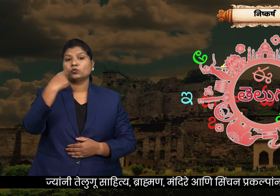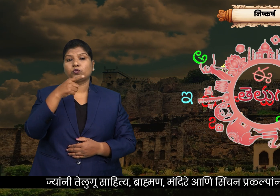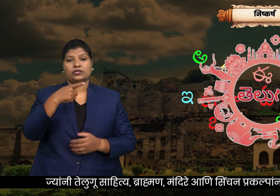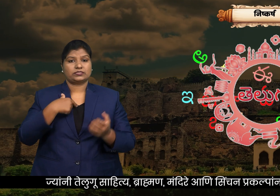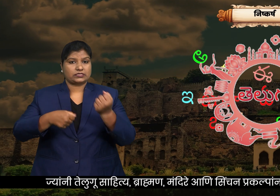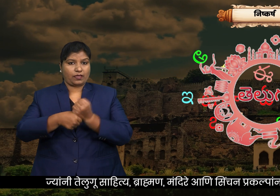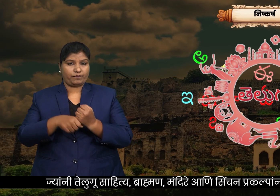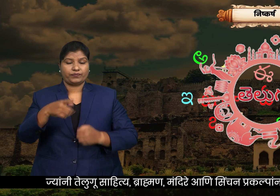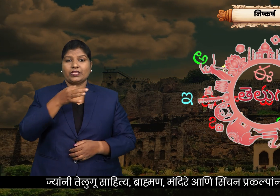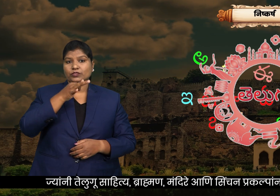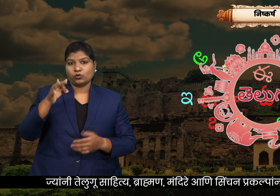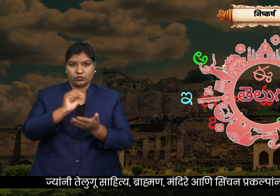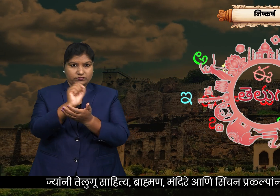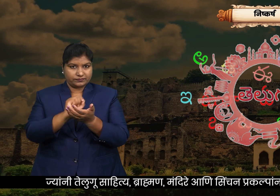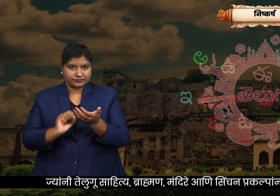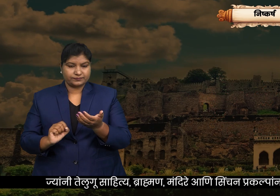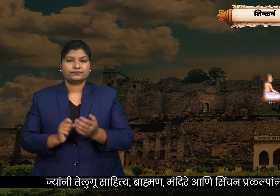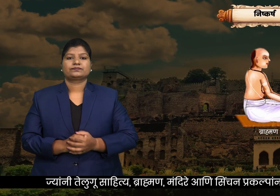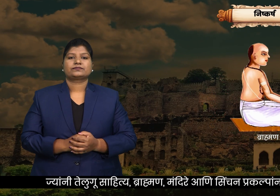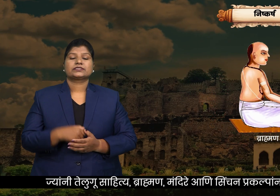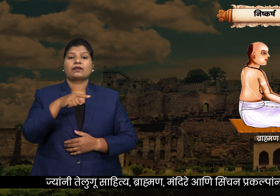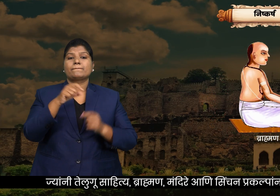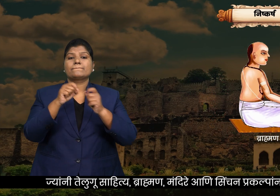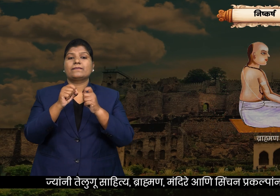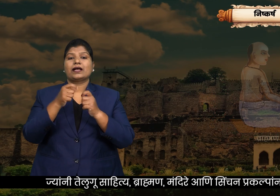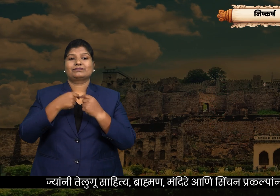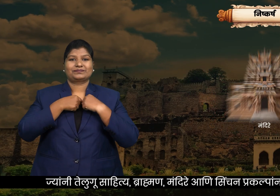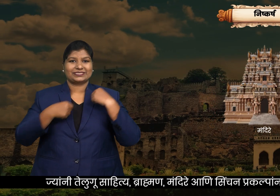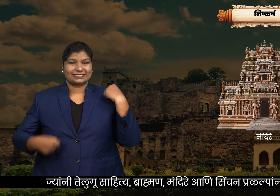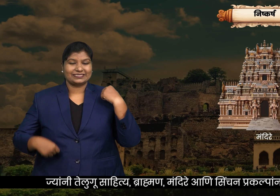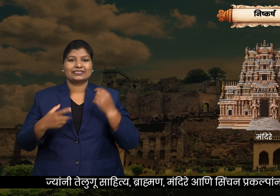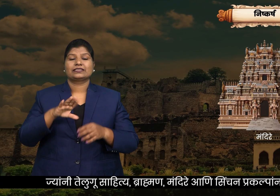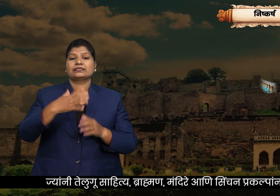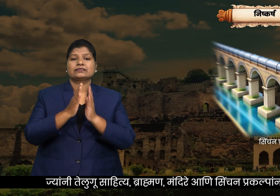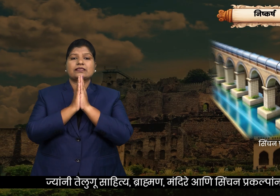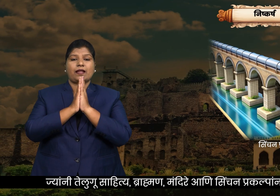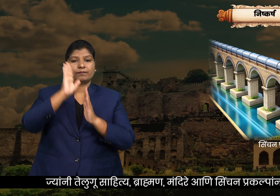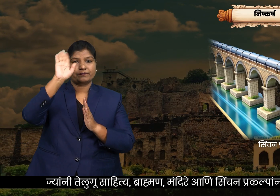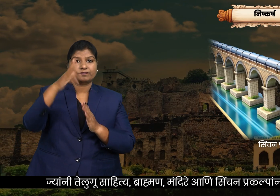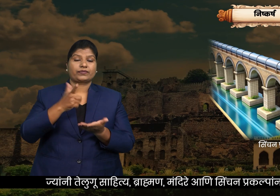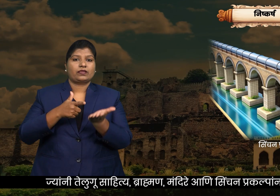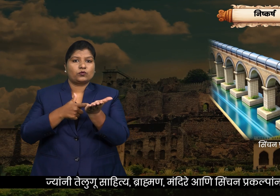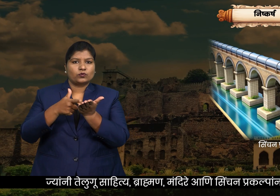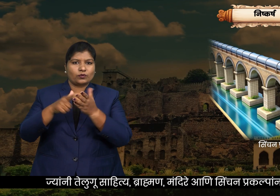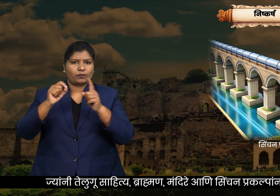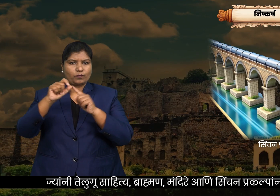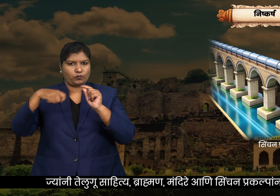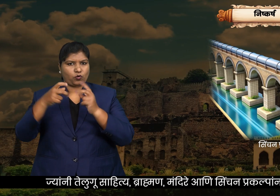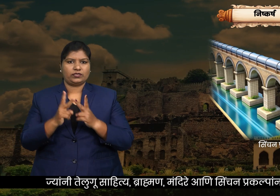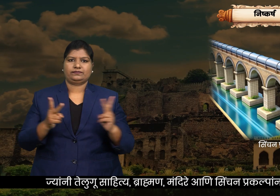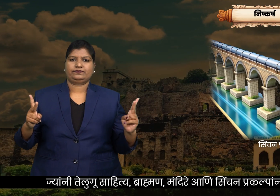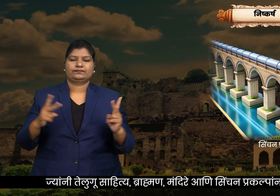ज्यांनी तेलुगू साहित्य, ब्राह्मण मंदिरे आणि सिंचन प्रकल्पांना पाठिंबा दिला.